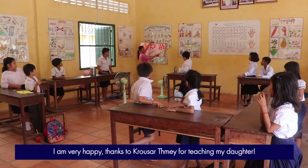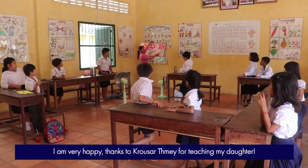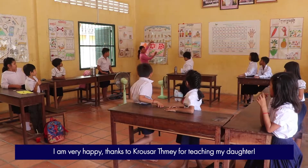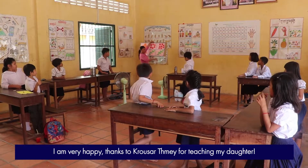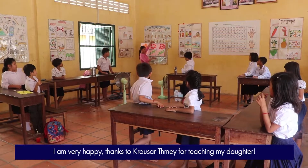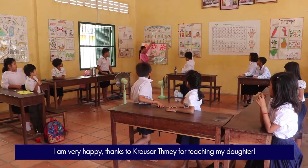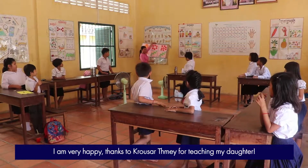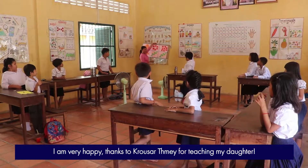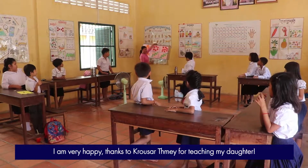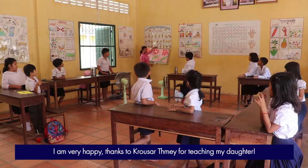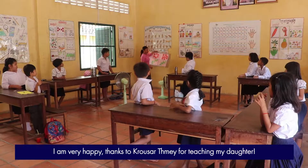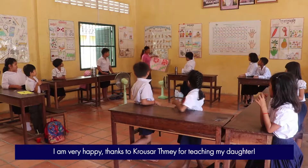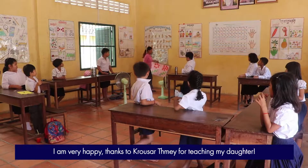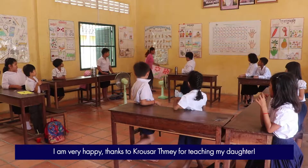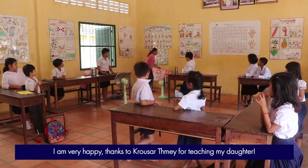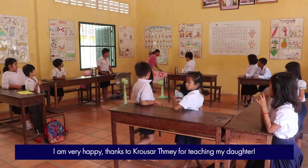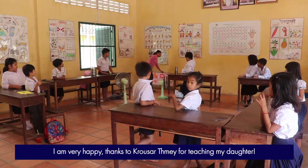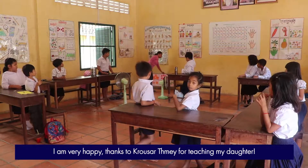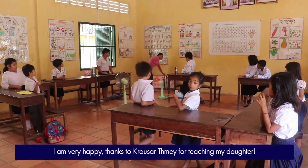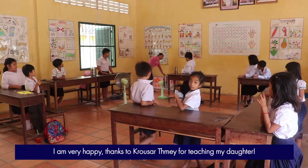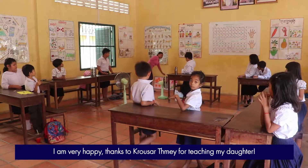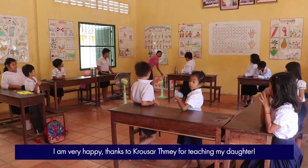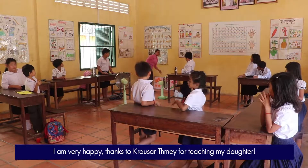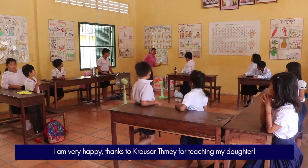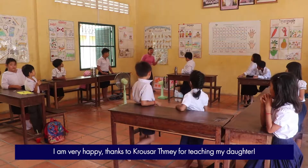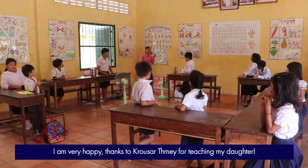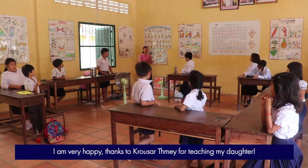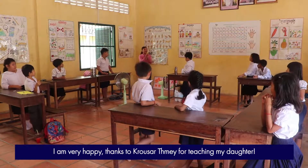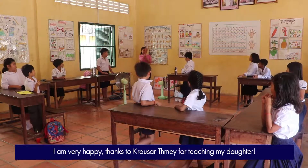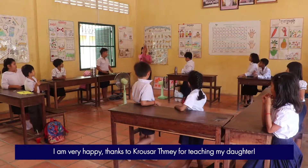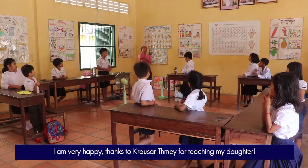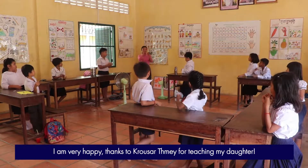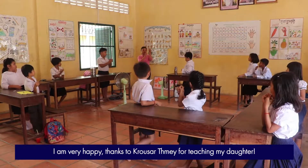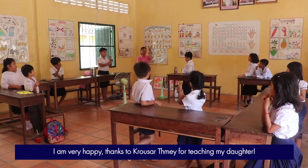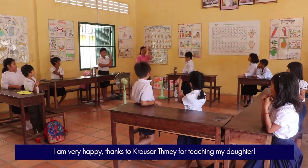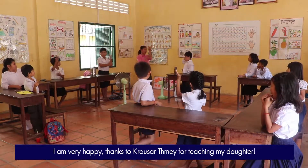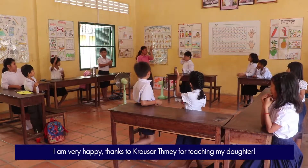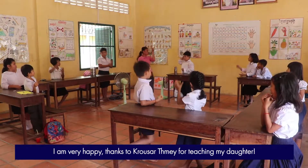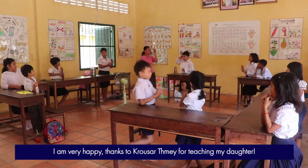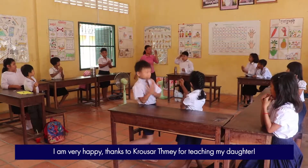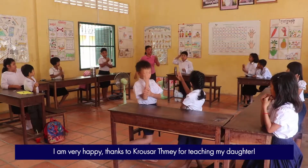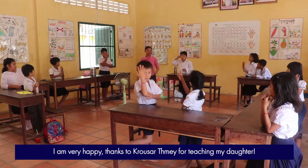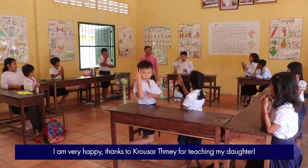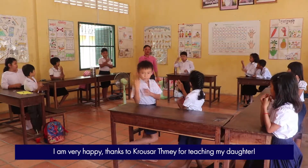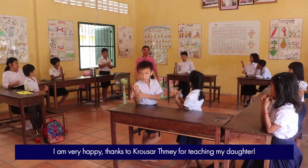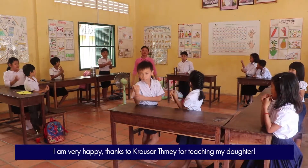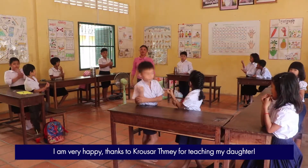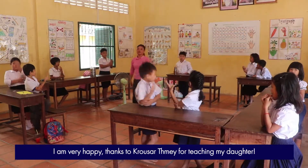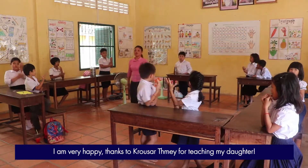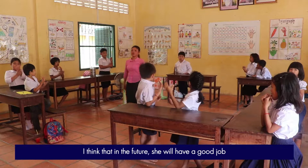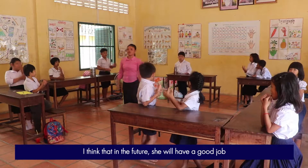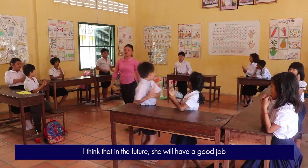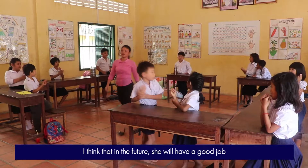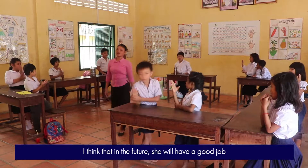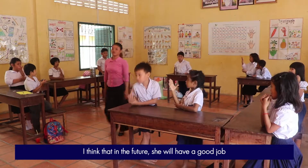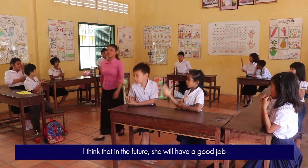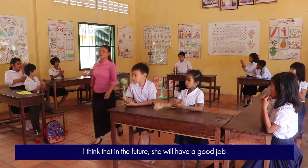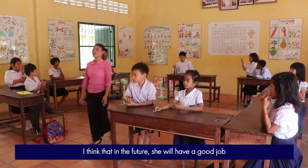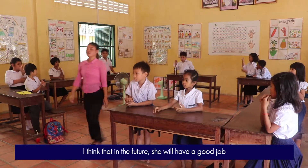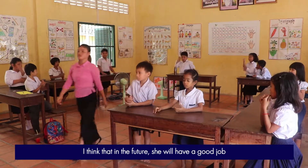គ្រូសាថ្មីដែរដែលគាត់បានខិតខំជួយបង្រៀនកូនខ្ញុំ chi pi sai cứ nhom sáu bảy cho tha nhom cứ tha nâng thay